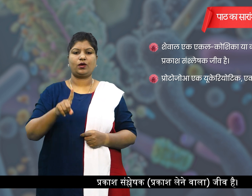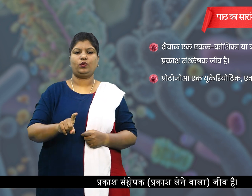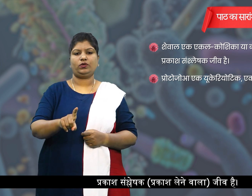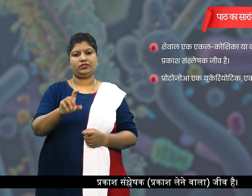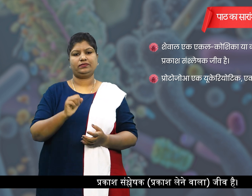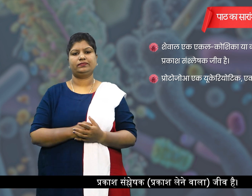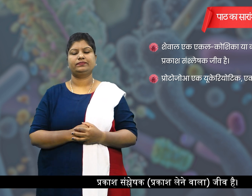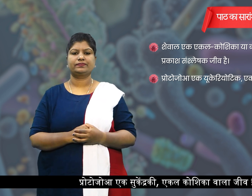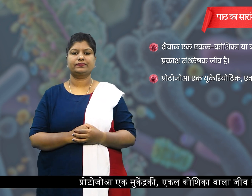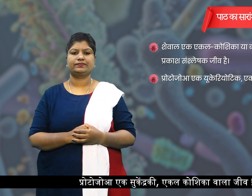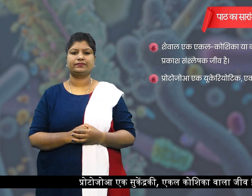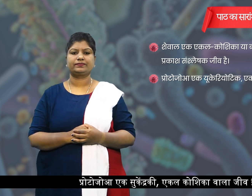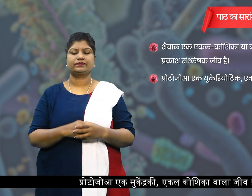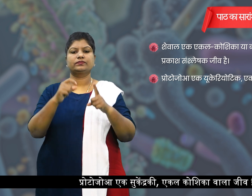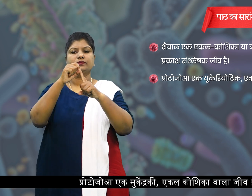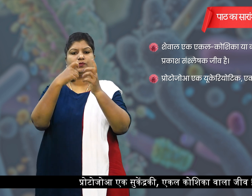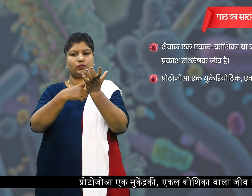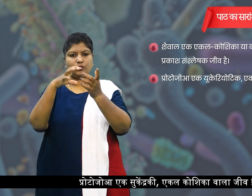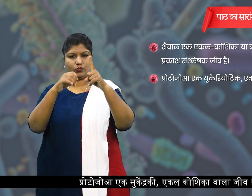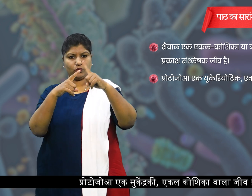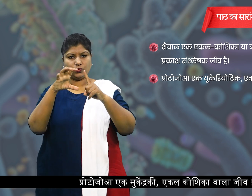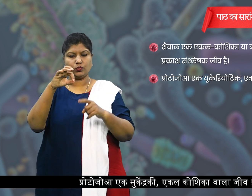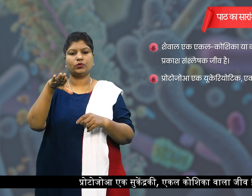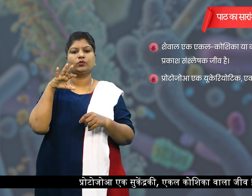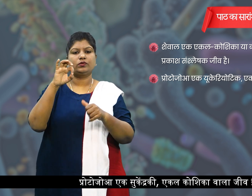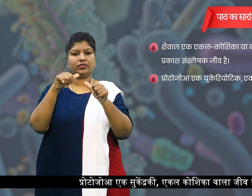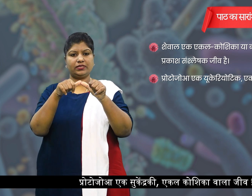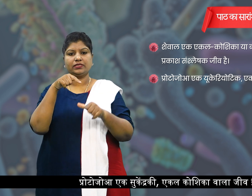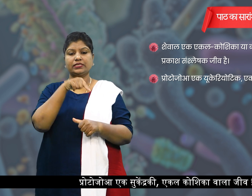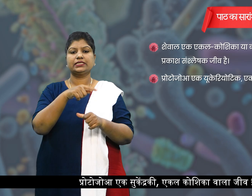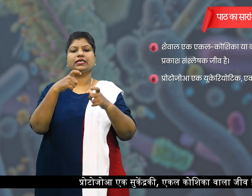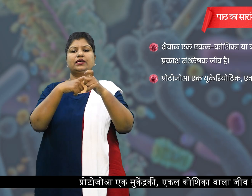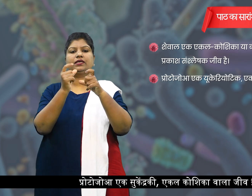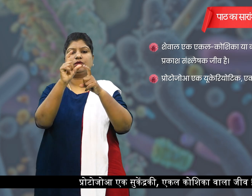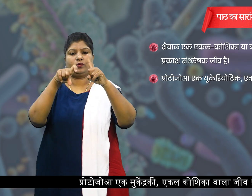प्रोटोजोआ एक सुकेंद्रकी एकल कोशिका वाला जीव है।